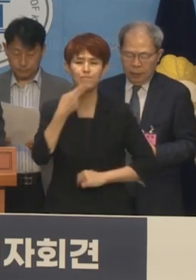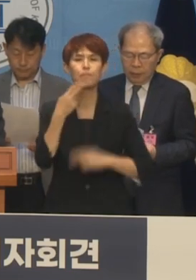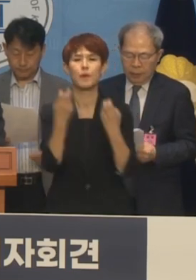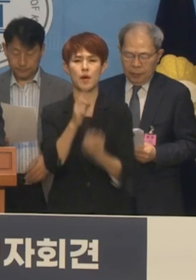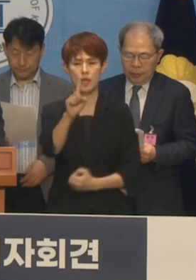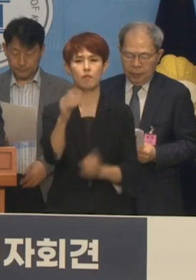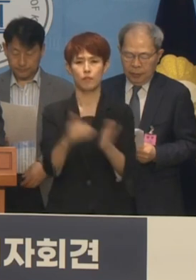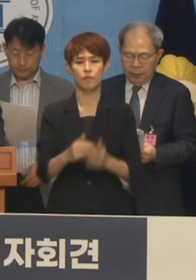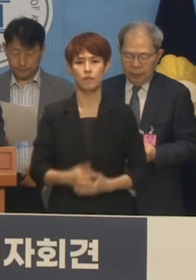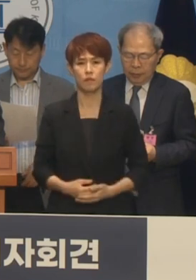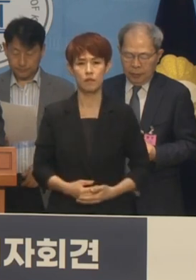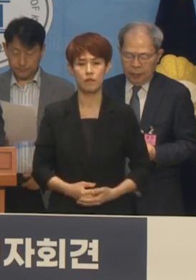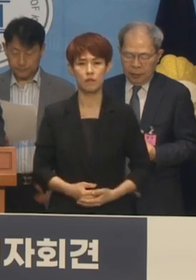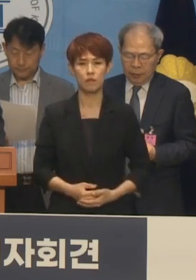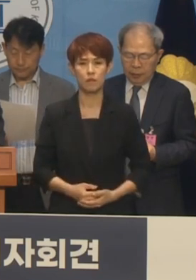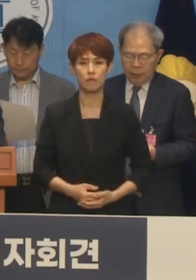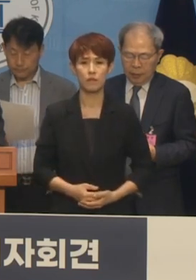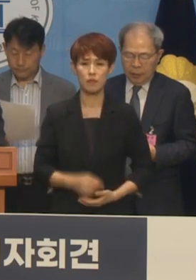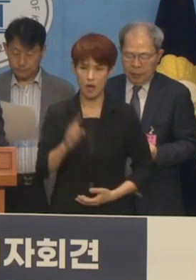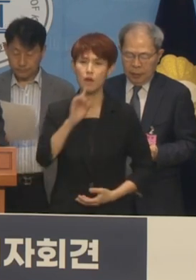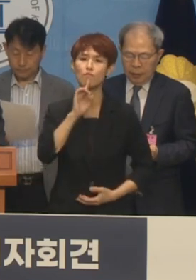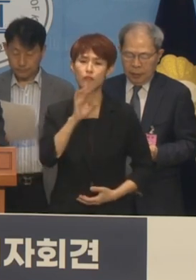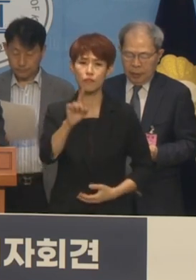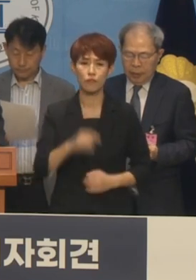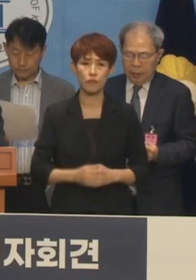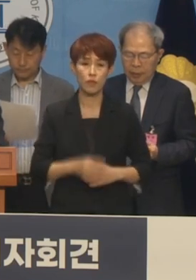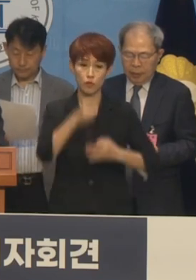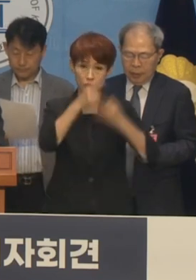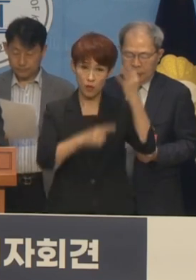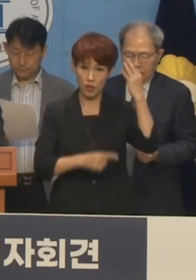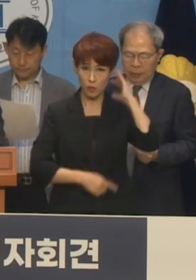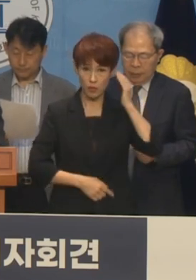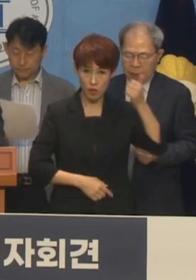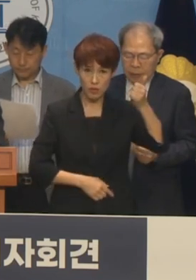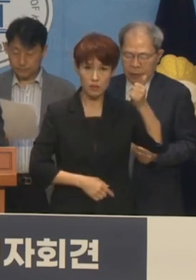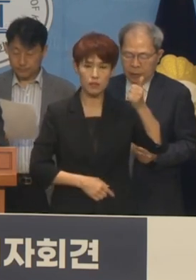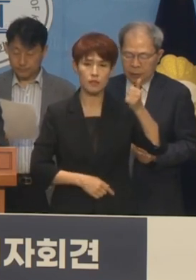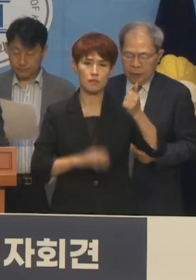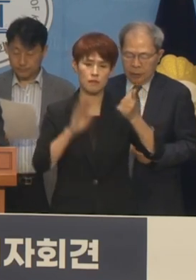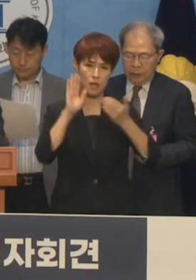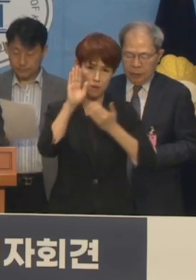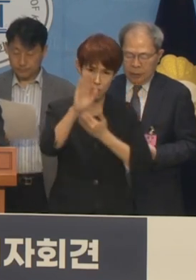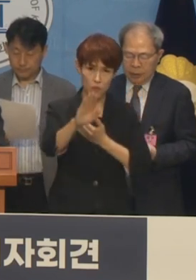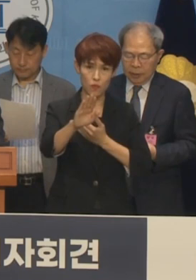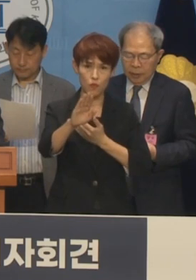끝으로 윤석열 대통령은 남은 임기 동안 가장 여러 사람의